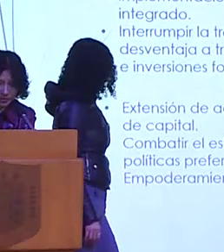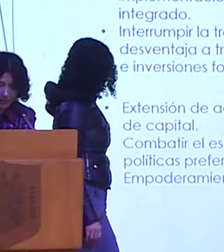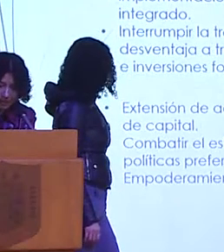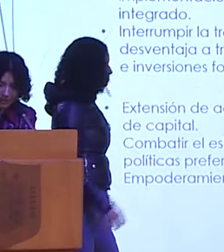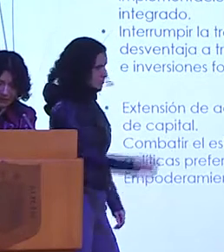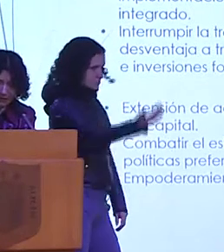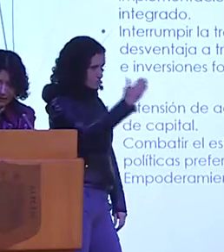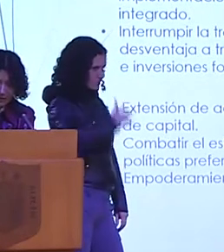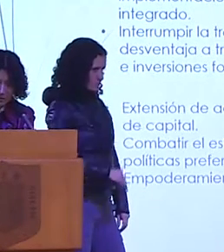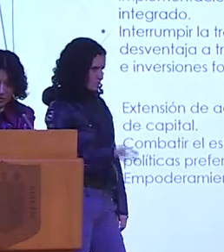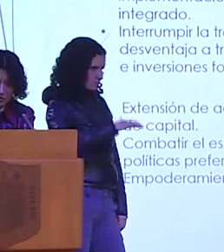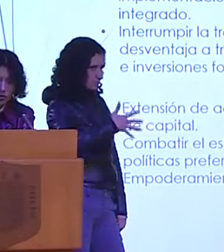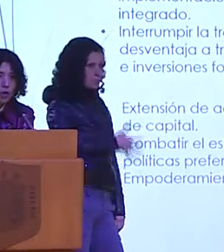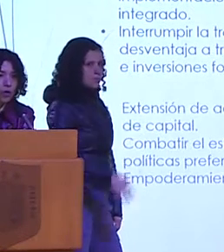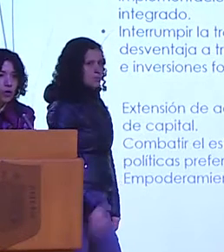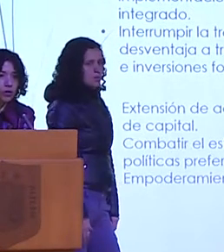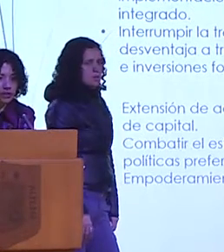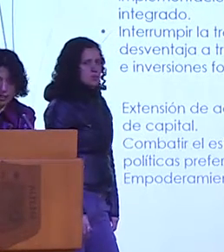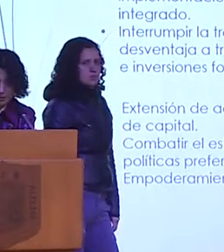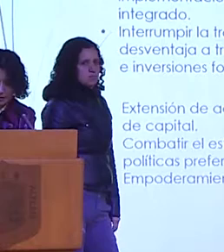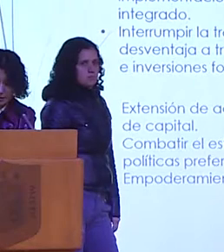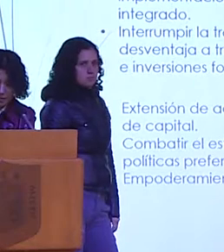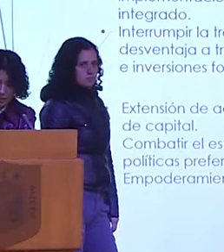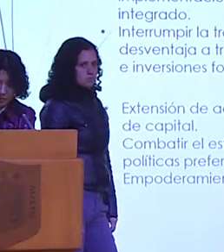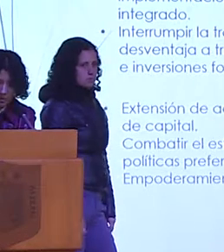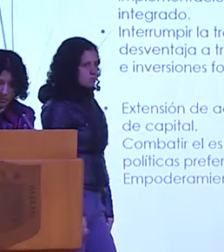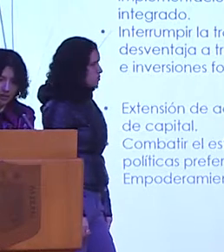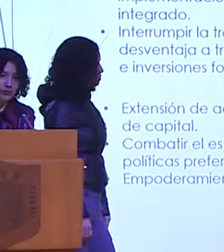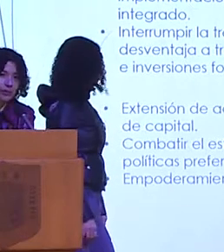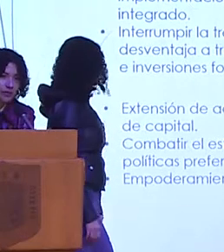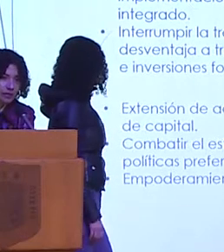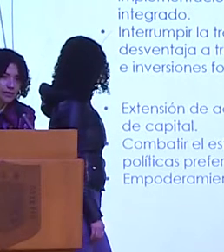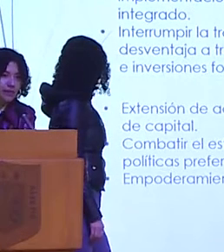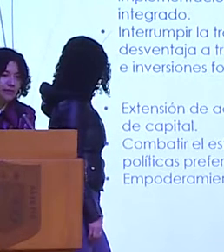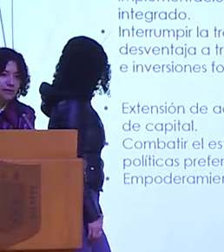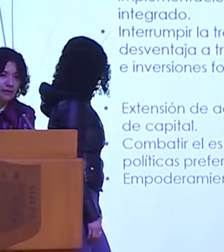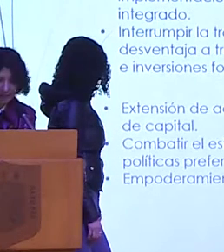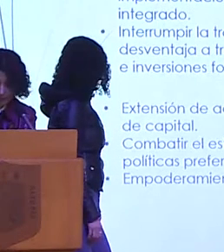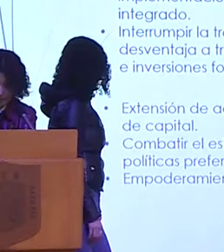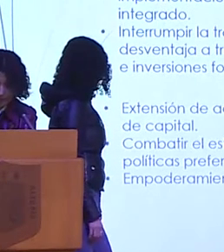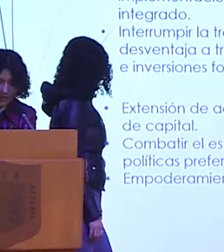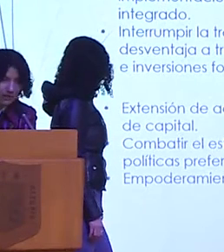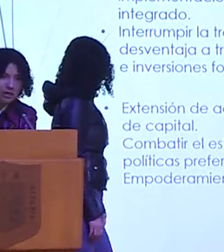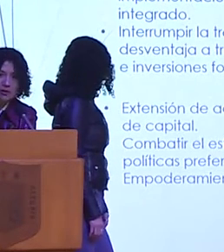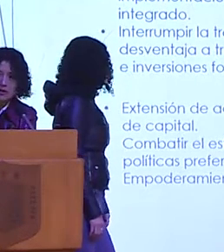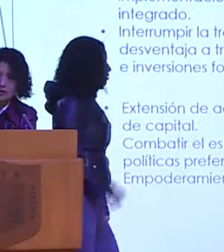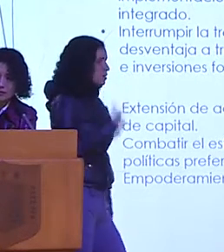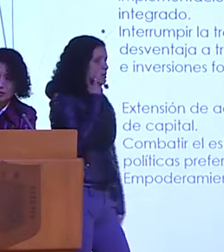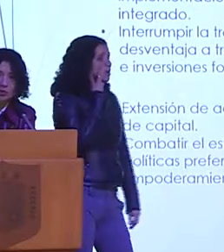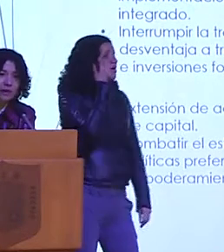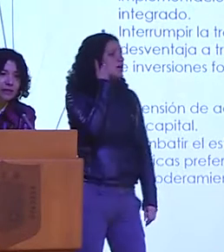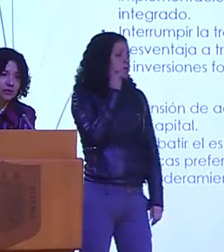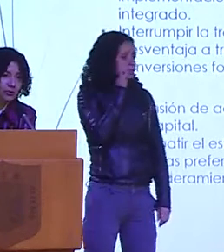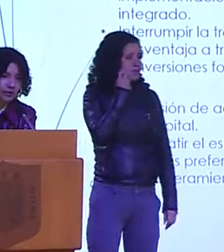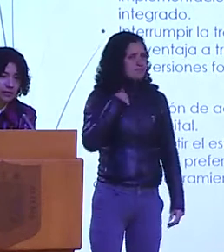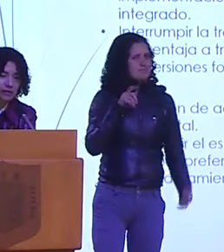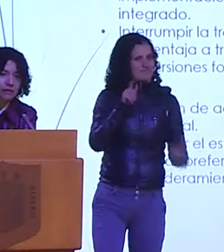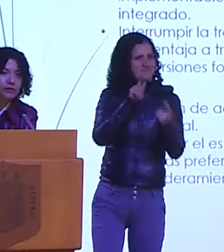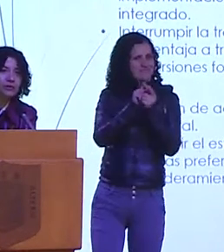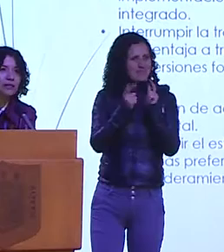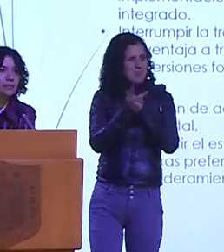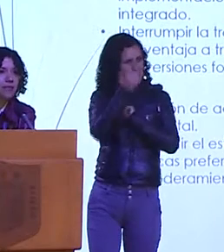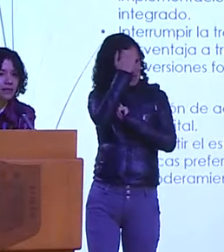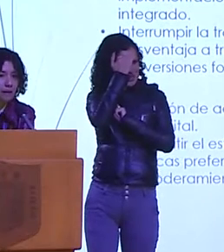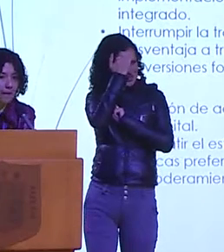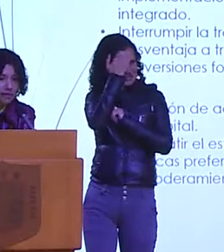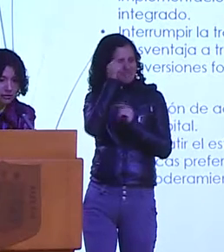Combatir los estigmas y la discriminación con leyes y políticas preferenciales. Ayer hablaba con maestros, estaba